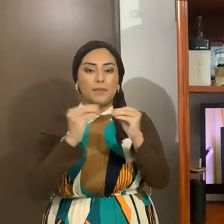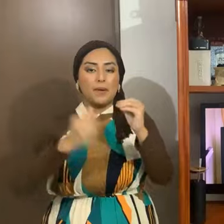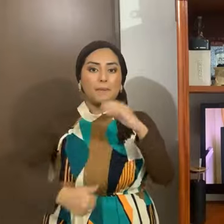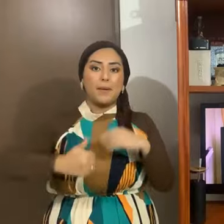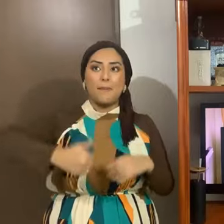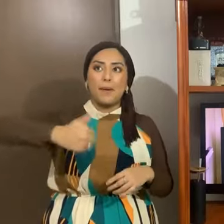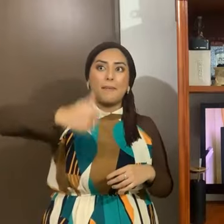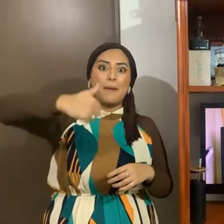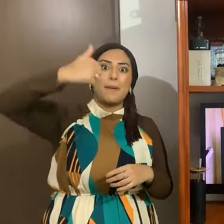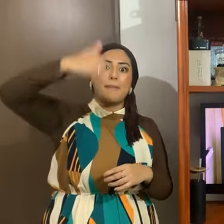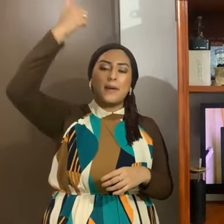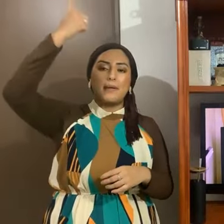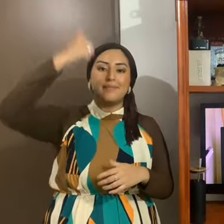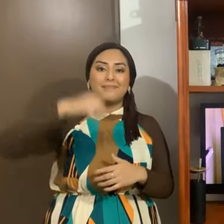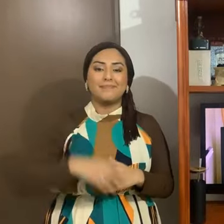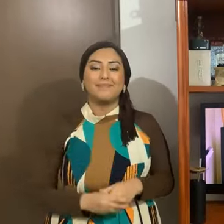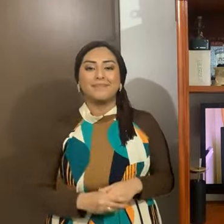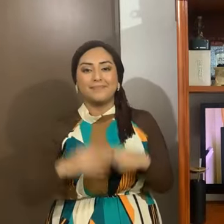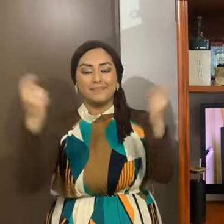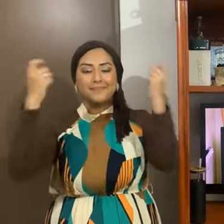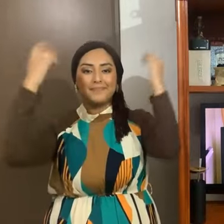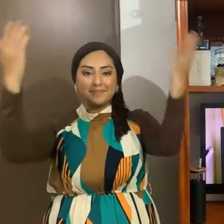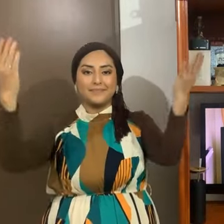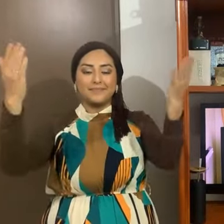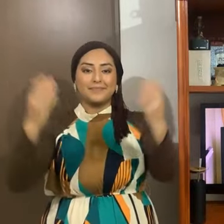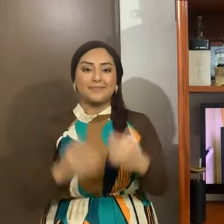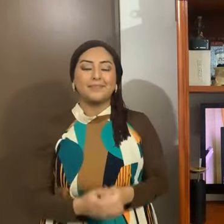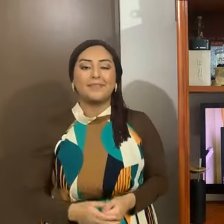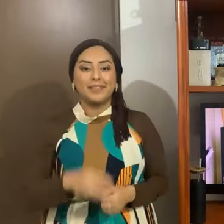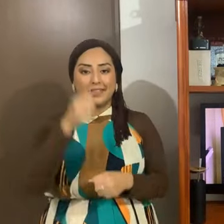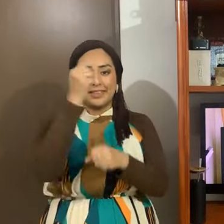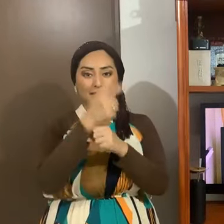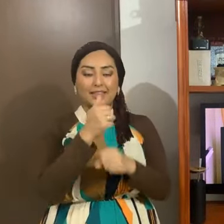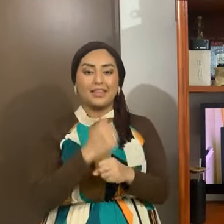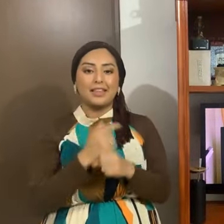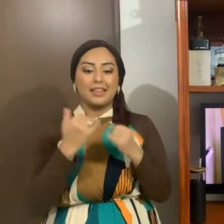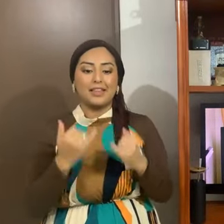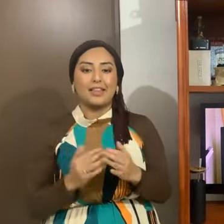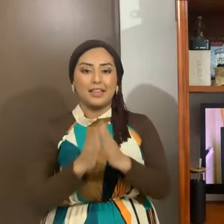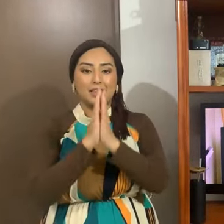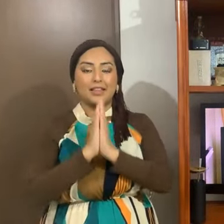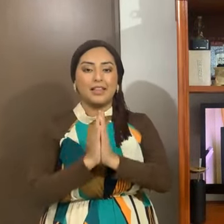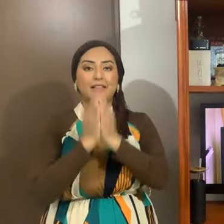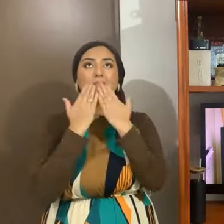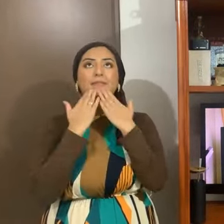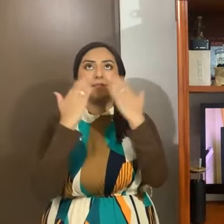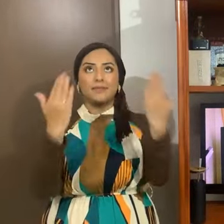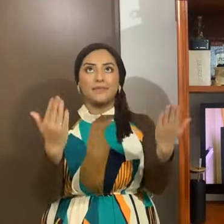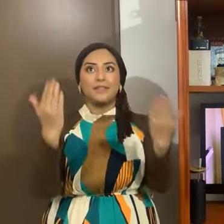más. Aleluya, bendito es Yahshua HaMashiach. Amados hermanos, vamos a hacer oración, vamos a darle gracias al Eterno